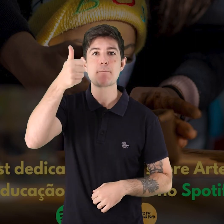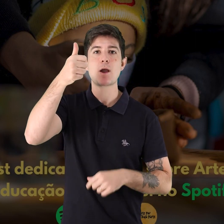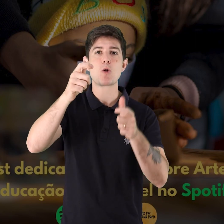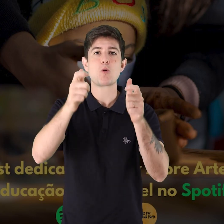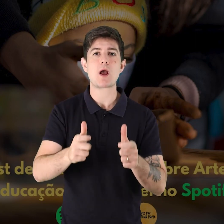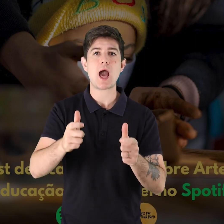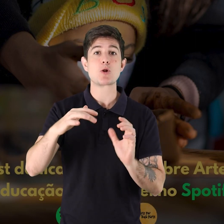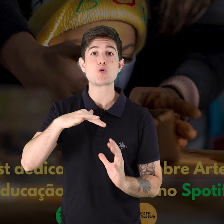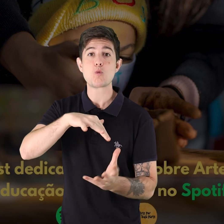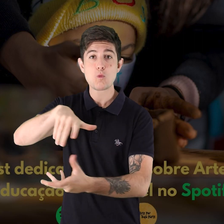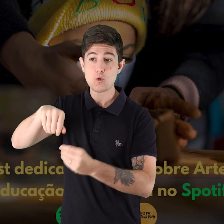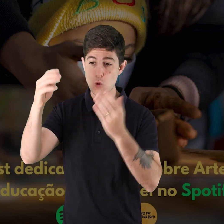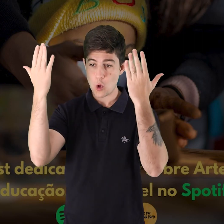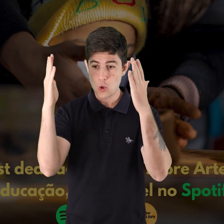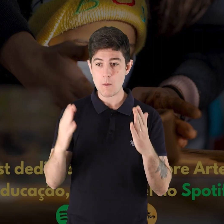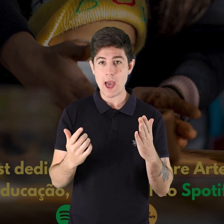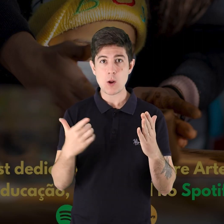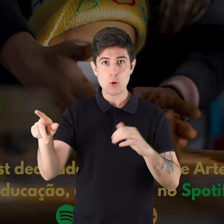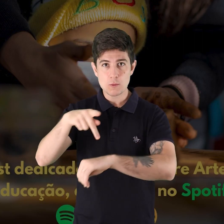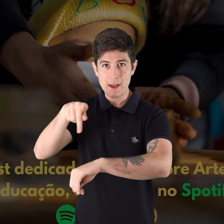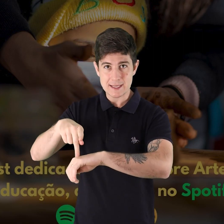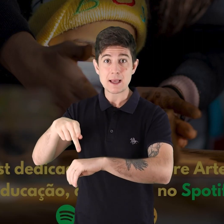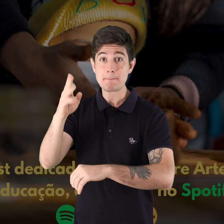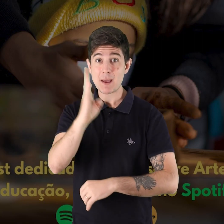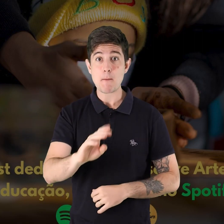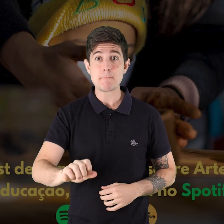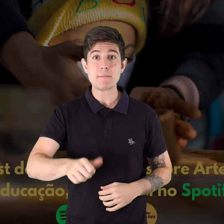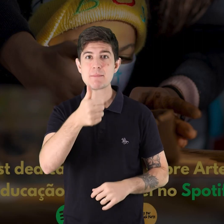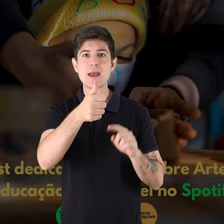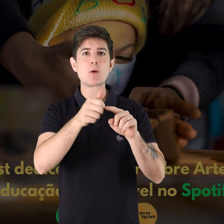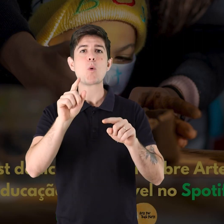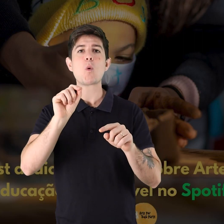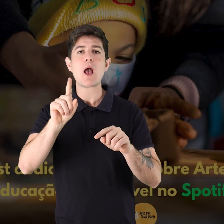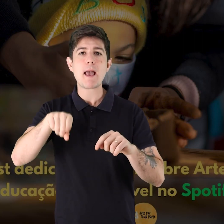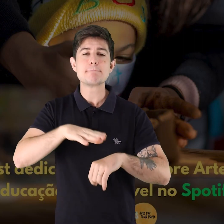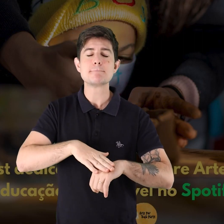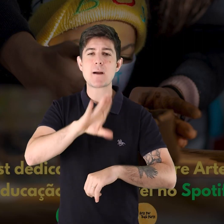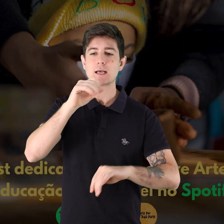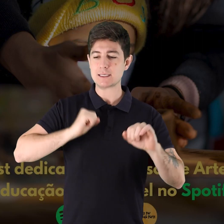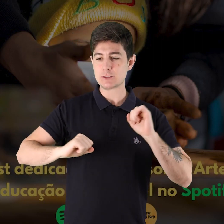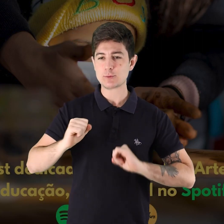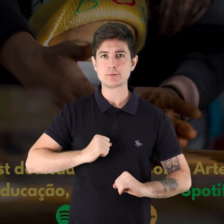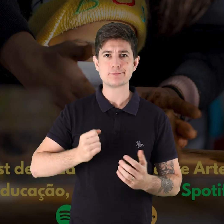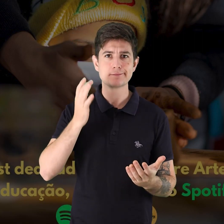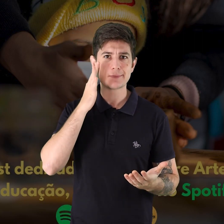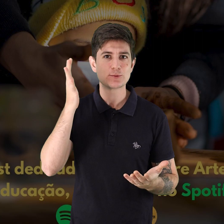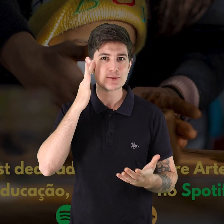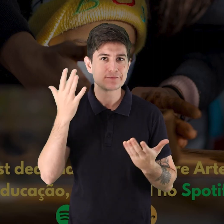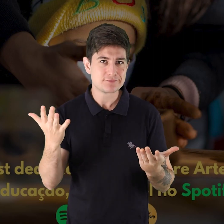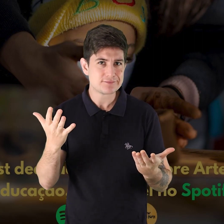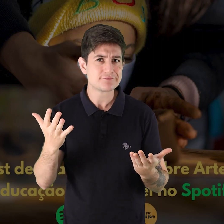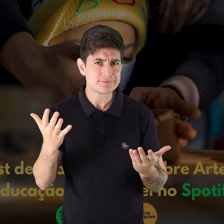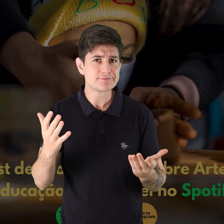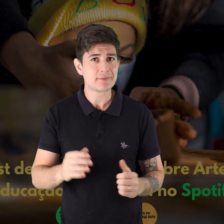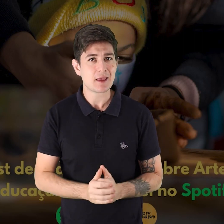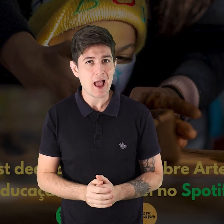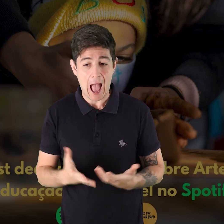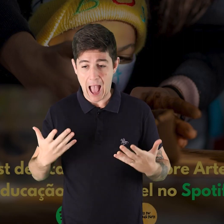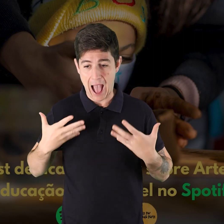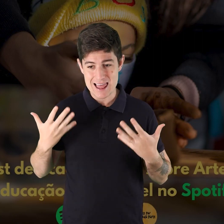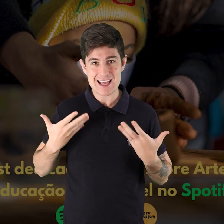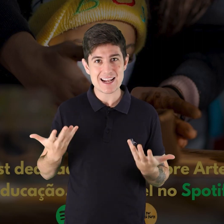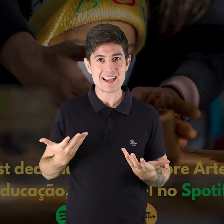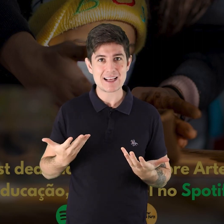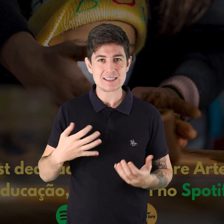é? Será que a gente sente ansiedade ou não? Sim. Me fala uma coisa, a alegria, a felicidade e o bem-estar são